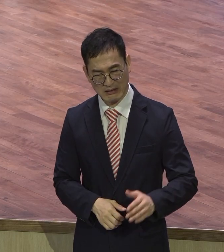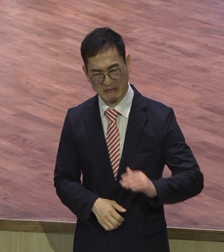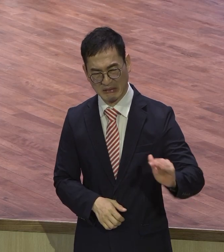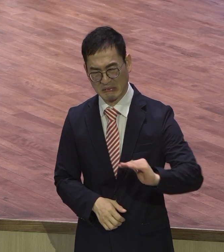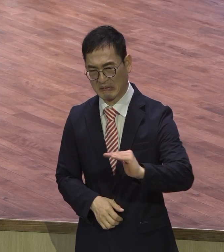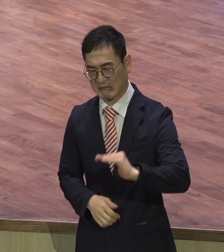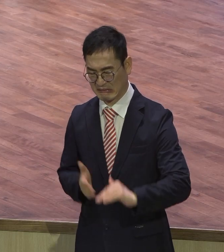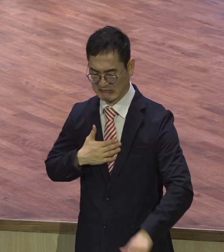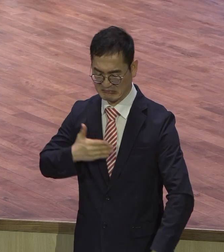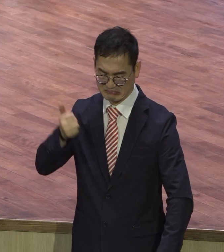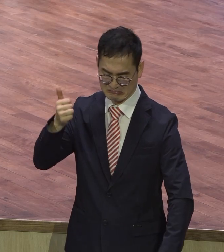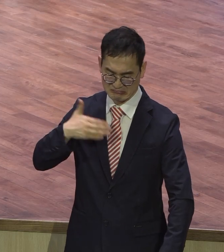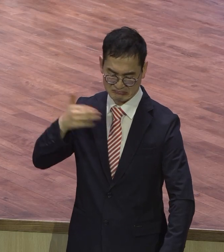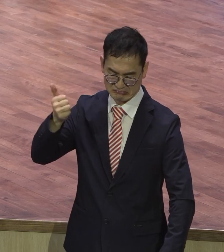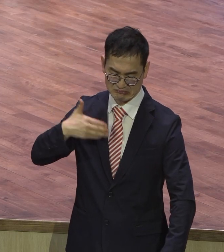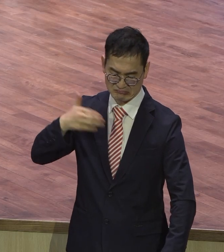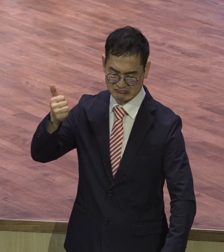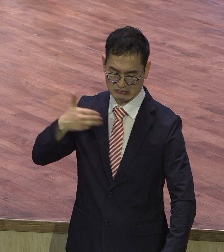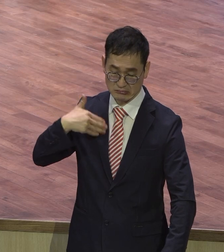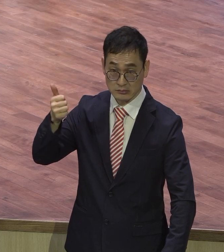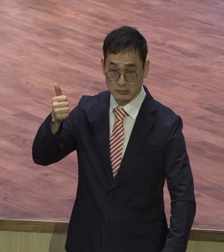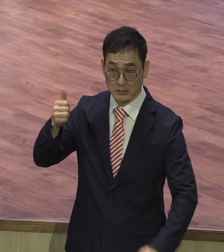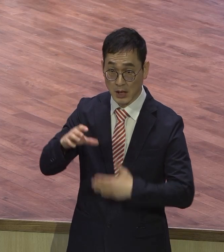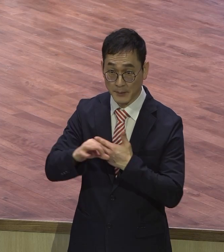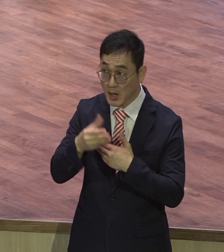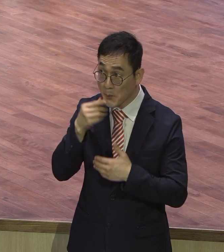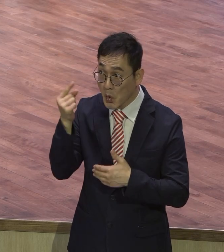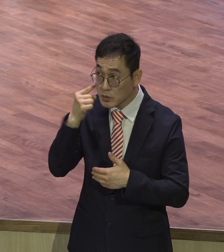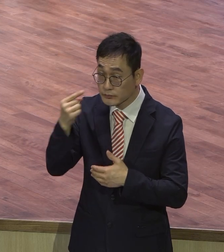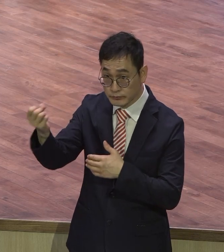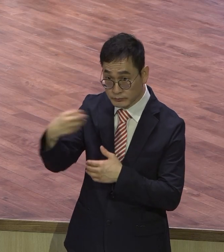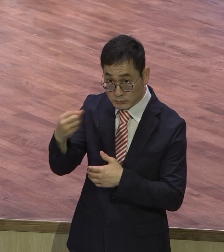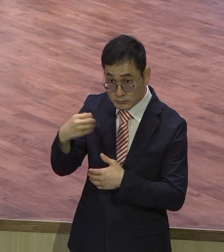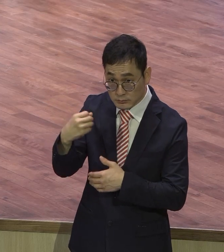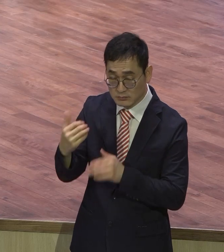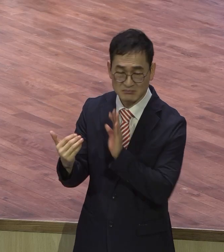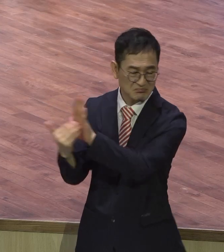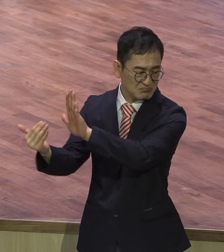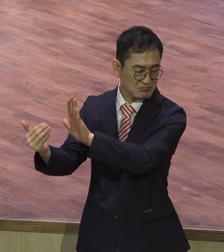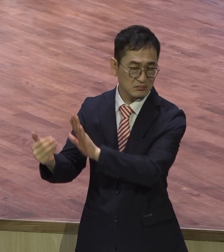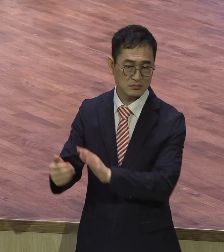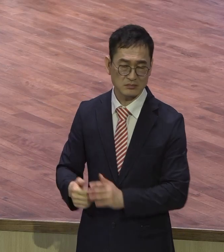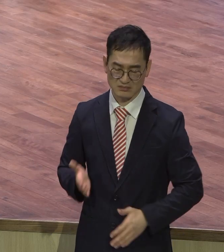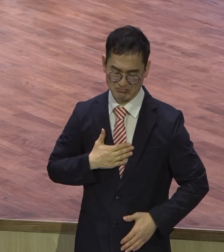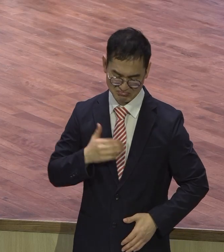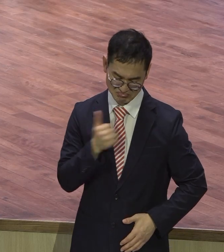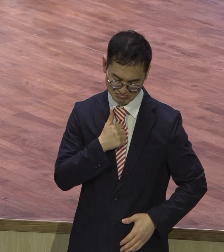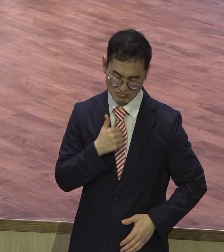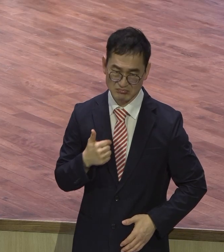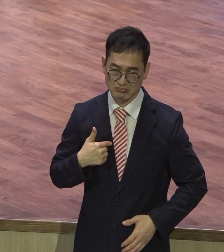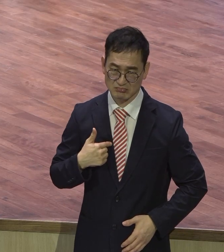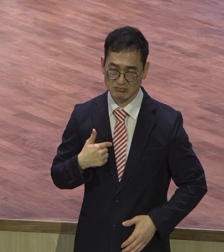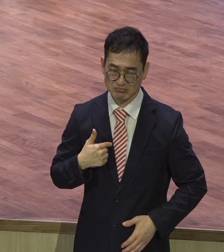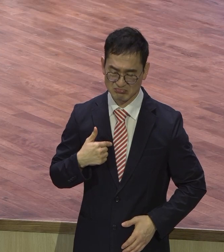사람일수록 더 보금을 받지 안해요. 보금을 잘 안 받아. 자기의가 강해져.